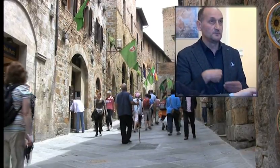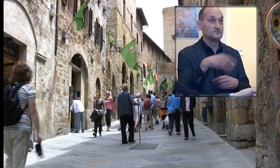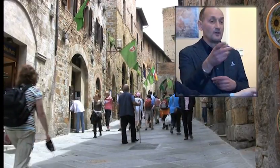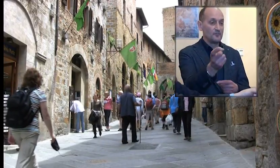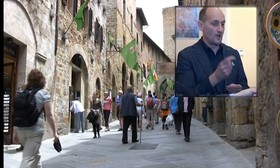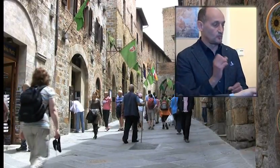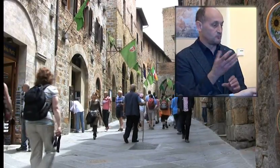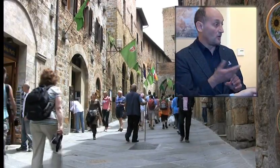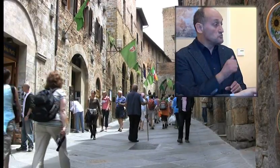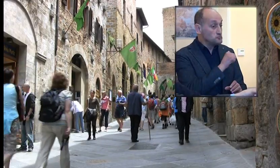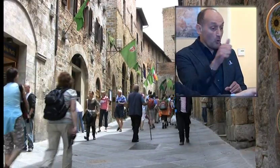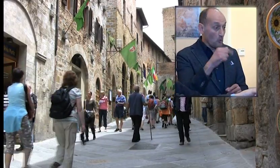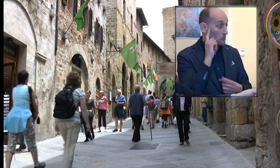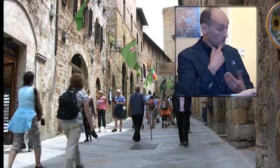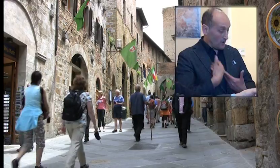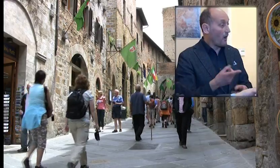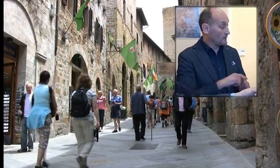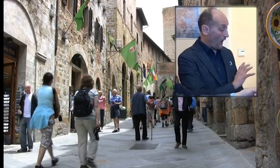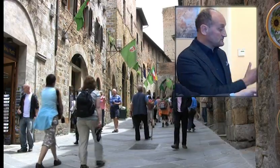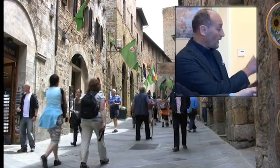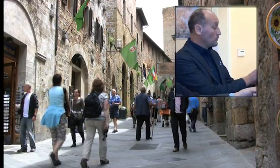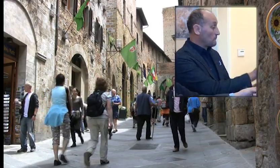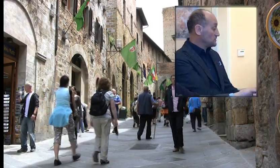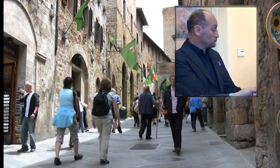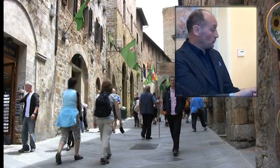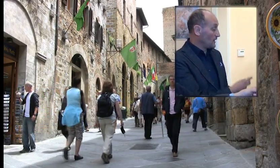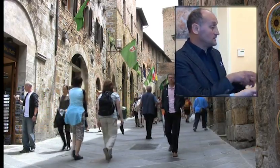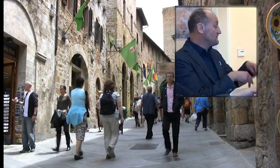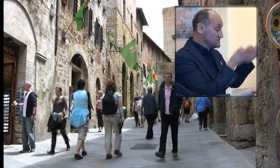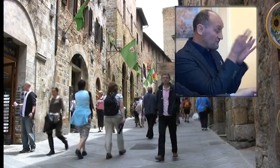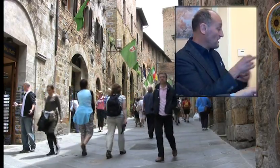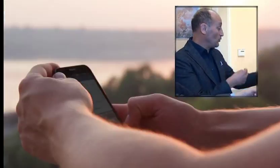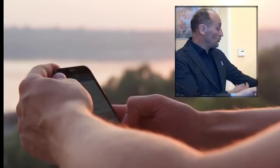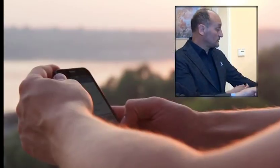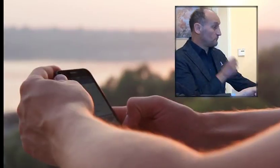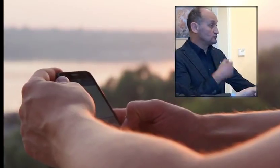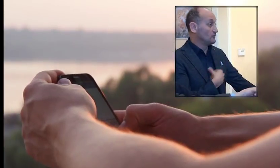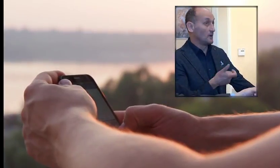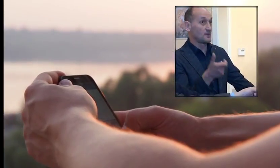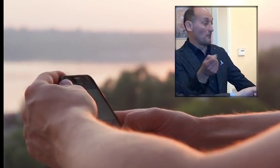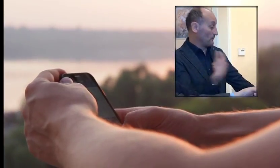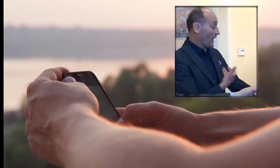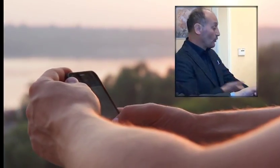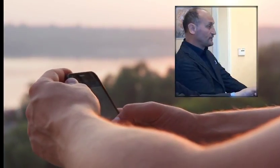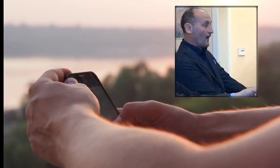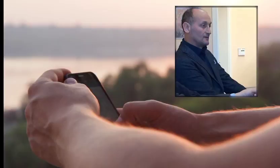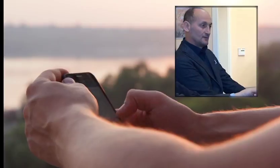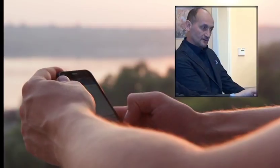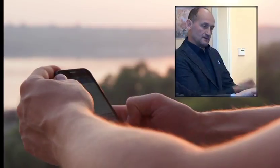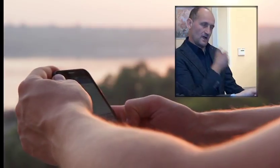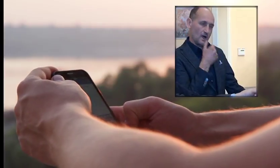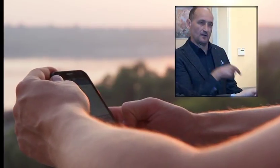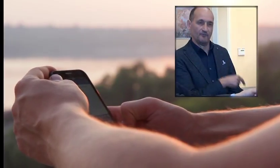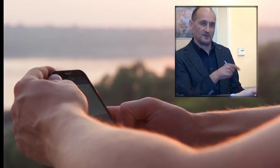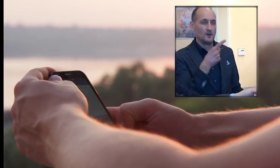bisogno improvviso per chiamare l'emergenza, appunto, posso utilizzare l'SMS non solo per me ma anche per altre